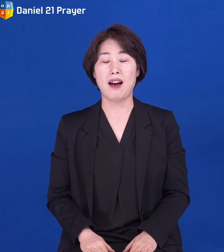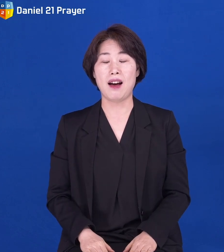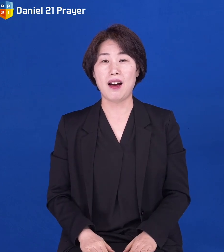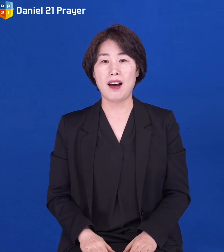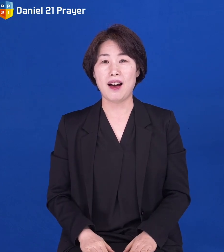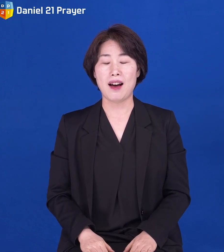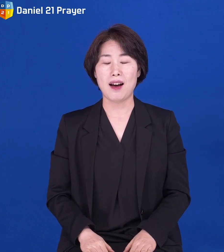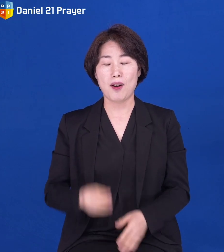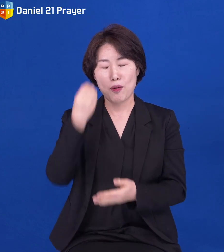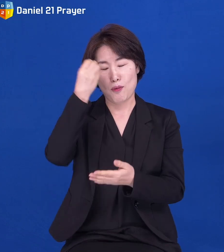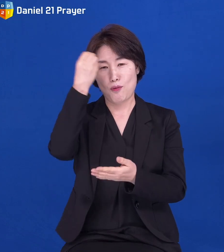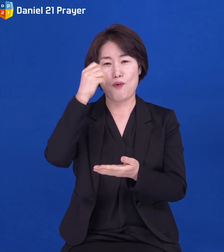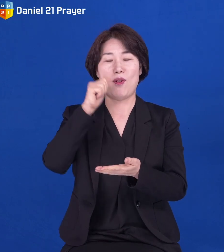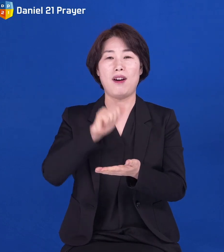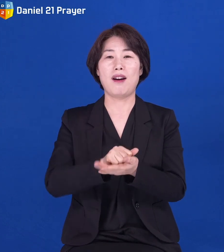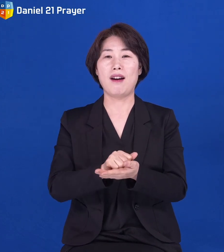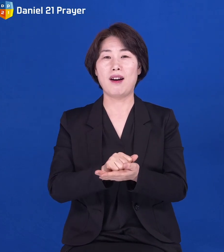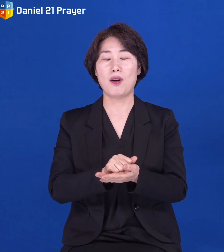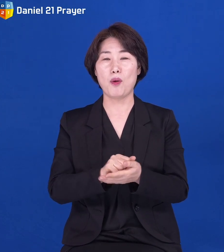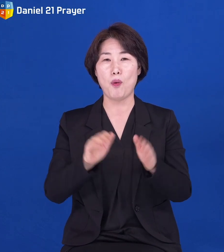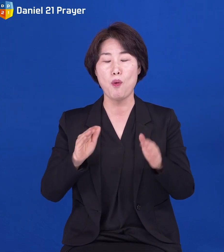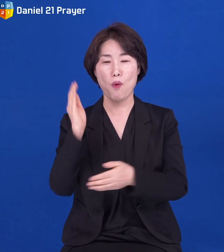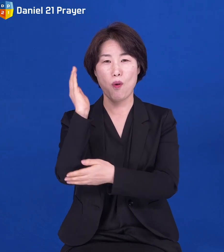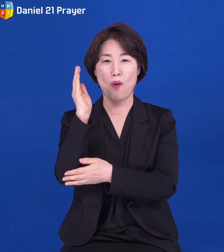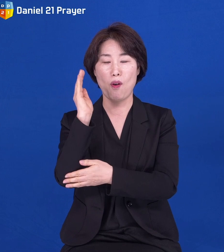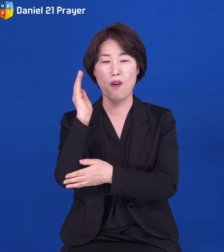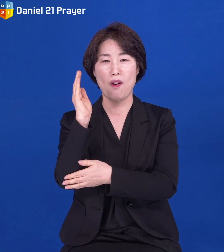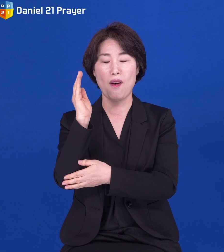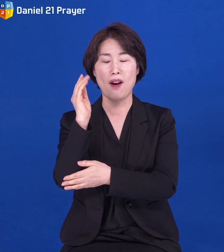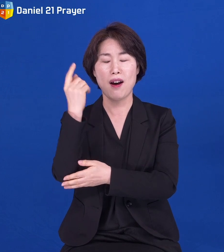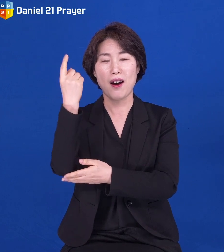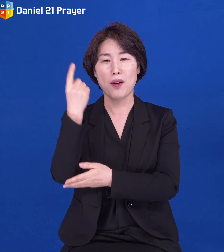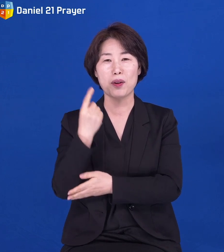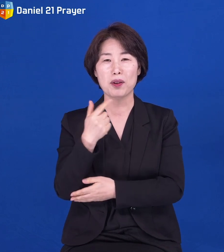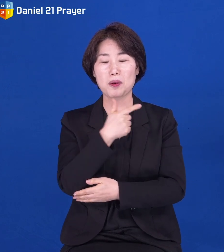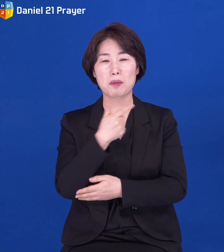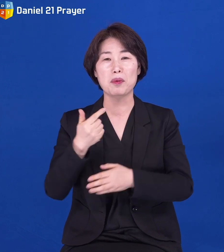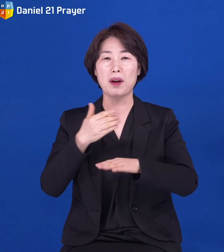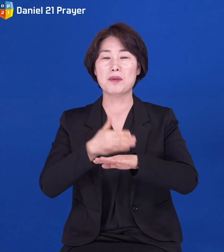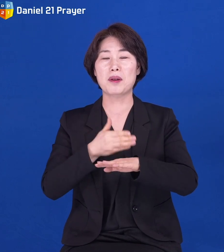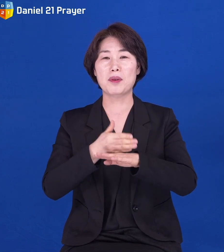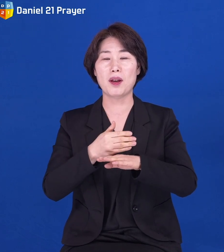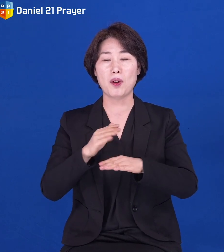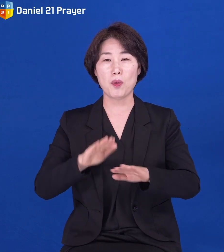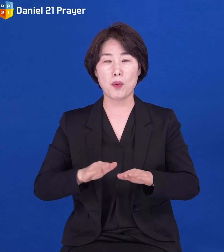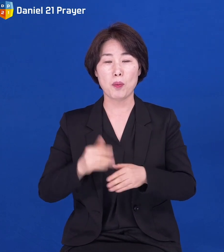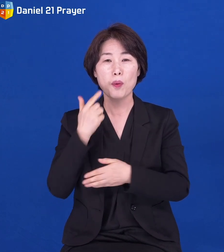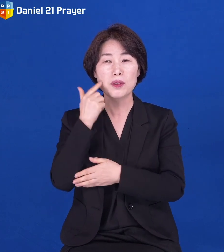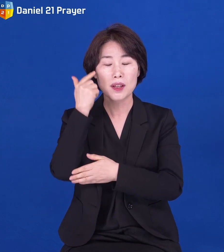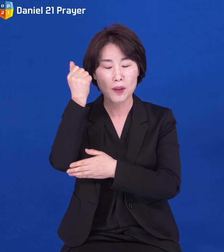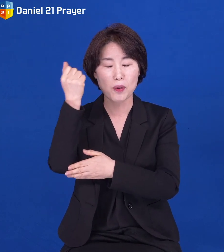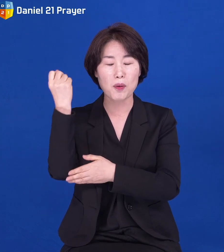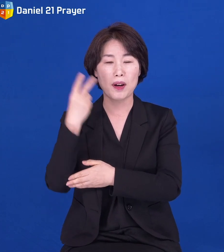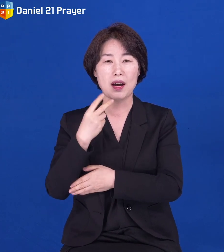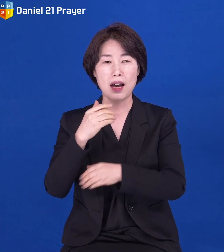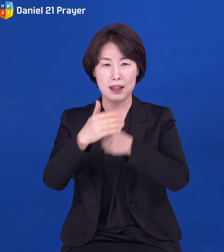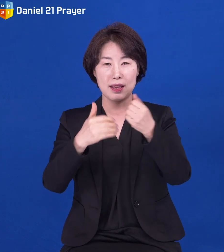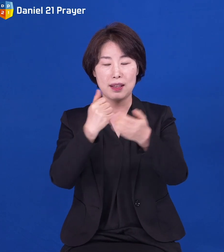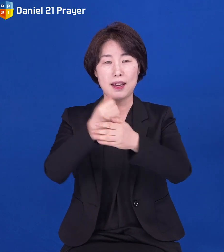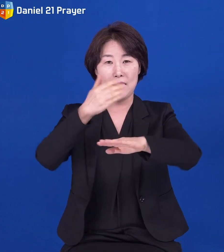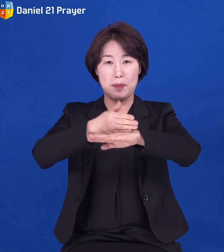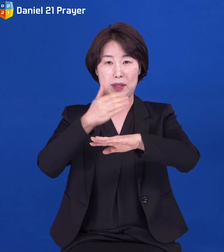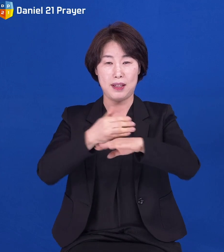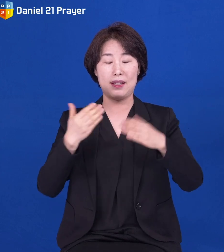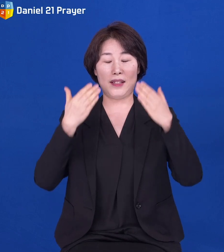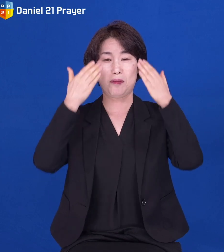되고요. 이렇게 영광스러운 자리에 불러주신 목사님과 그리고 또 하나님께 감사드립니다.